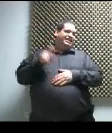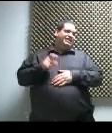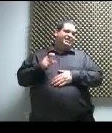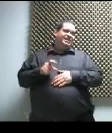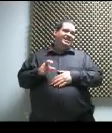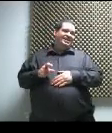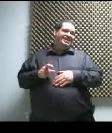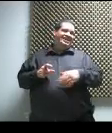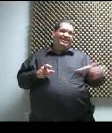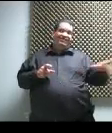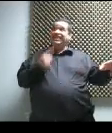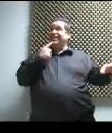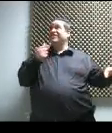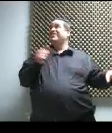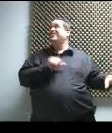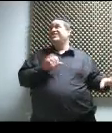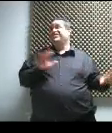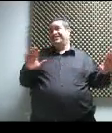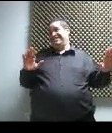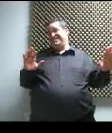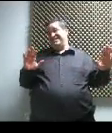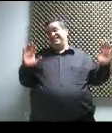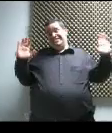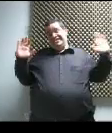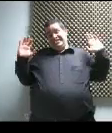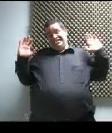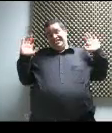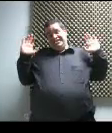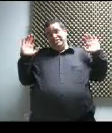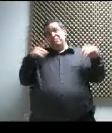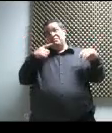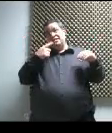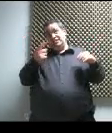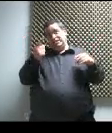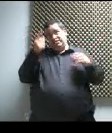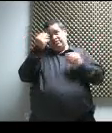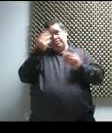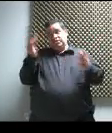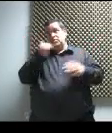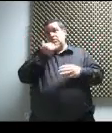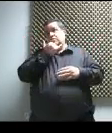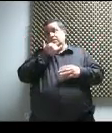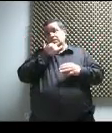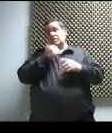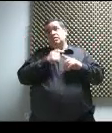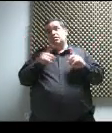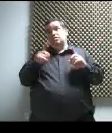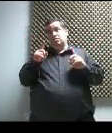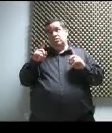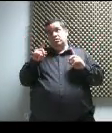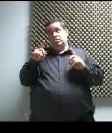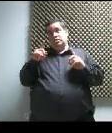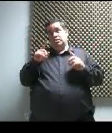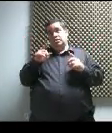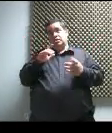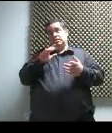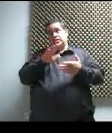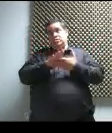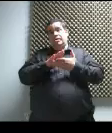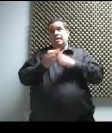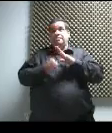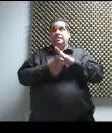desde... No, no, no, no, ¿Cómo es se supone? Digo, vamos a desinformar. Yo sé que desde Escuela Elemental yo vengo